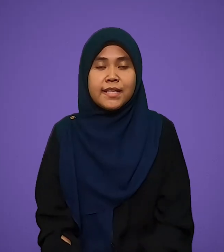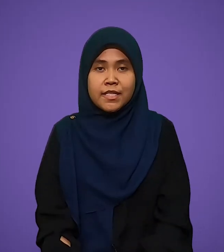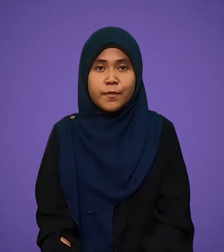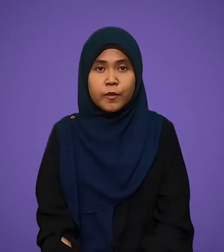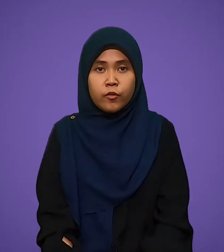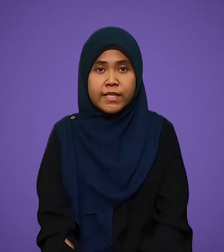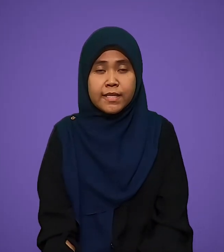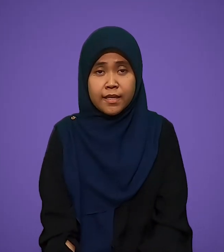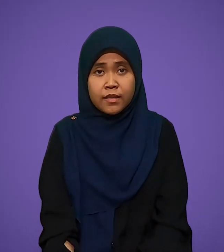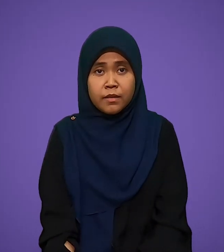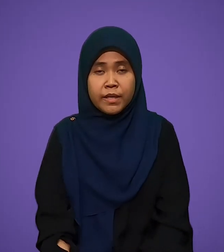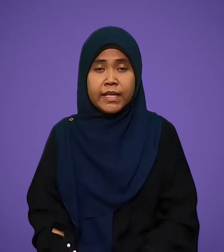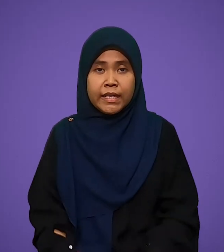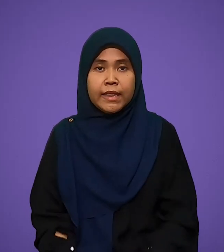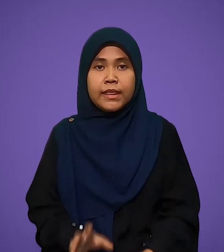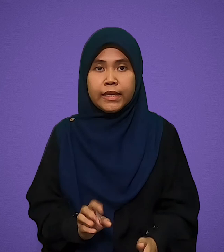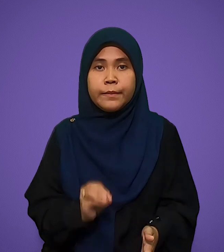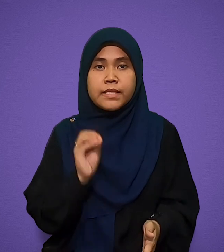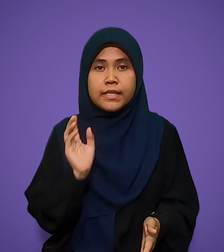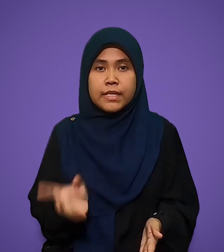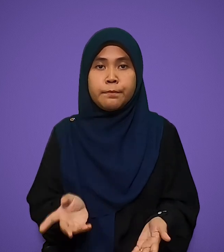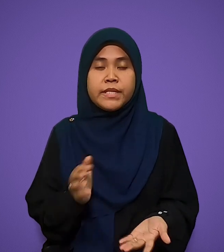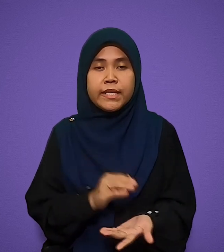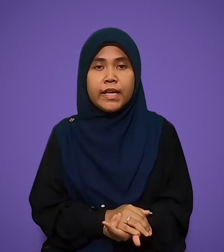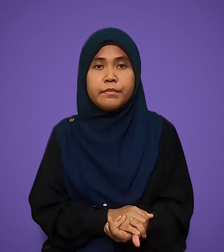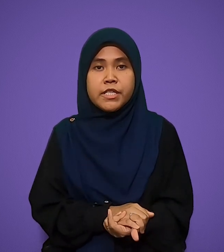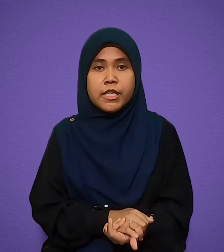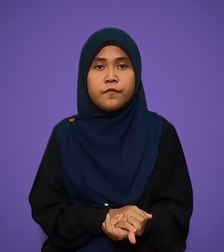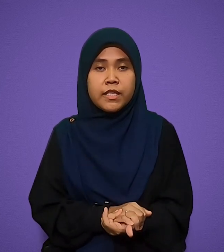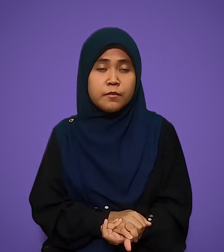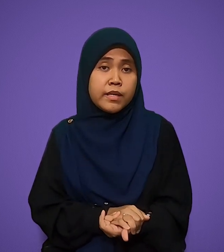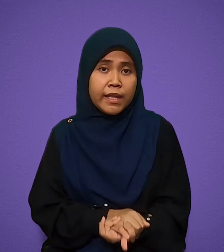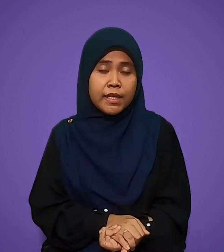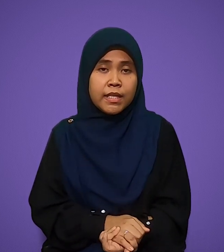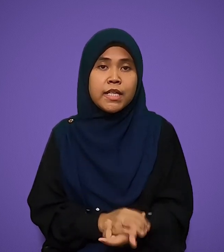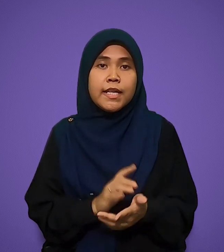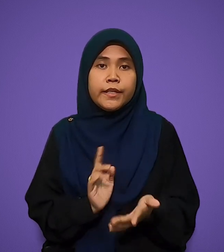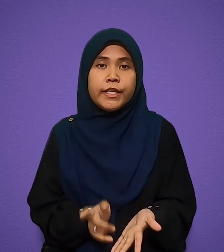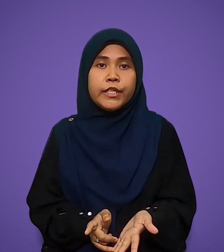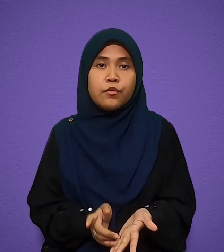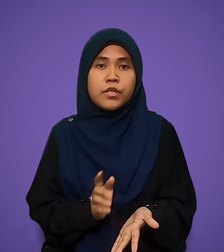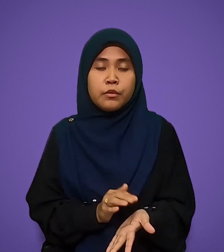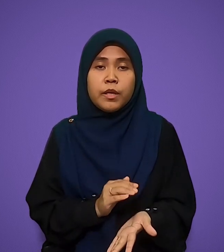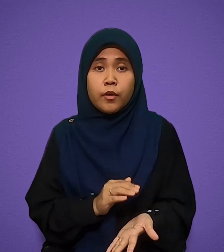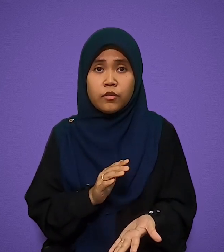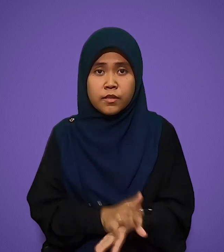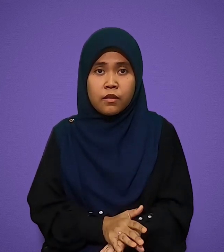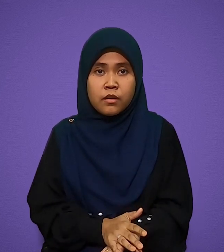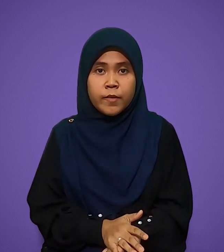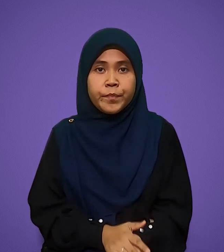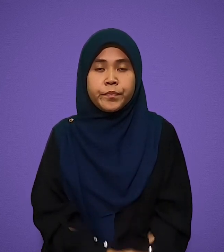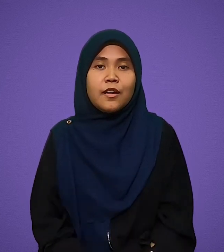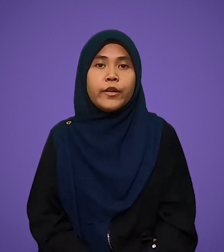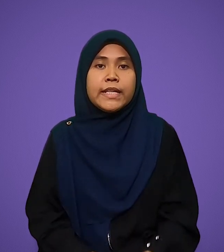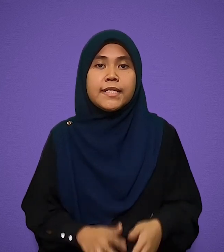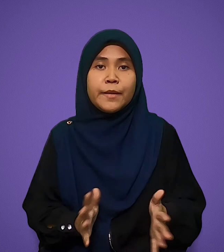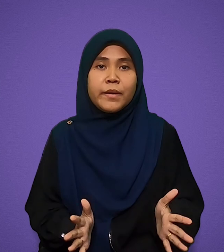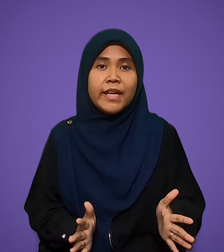saja perkongsian saya mengenai tips-tips penjagaan mesin mesin tiba kata di Q180. Okey, sesiapa yang